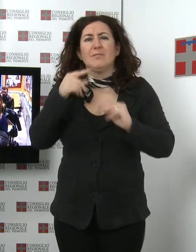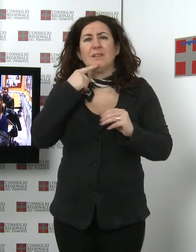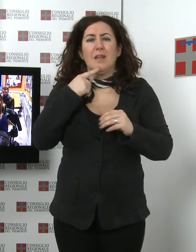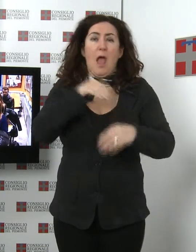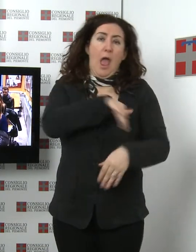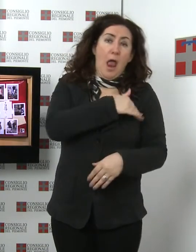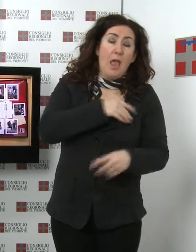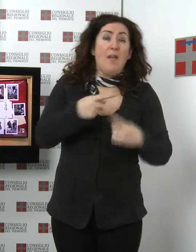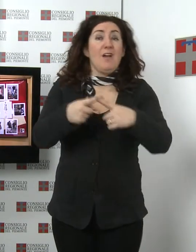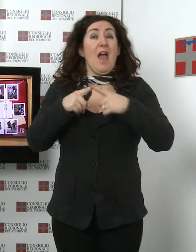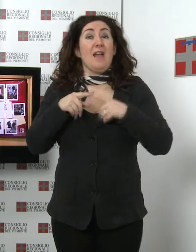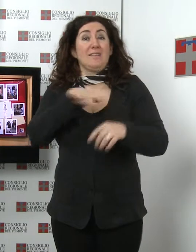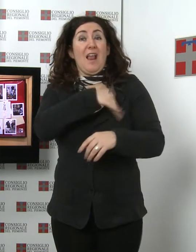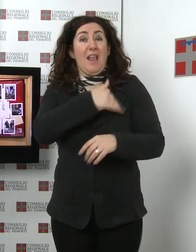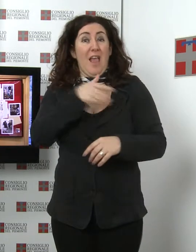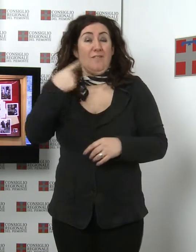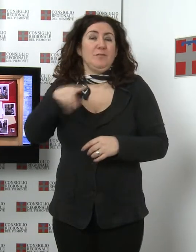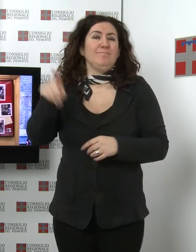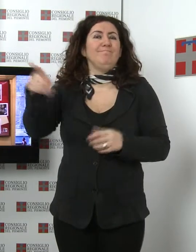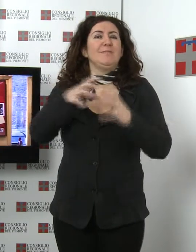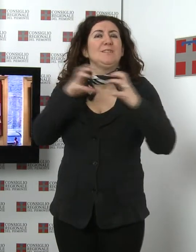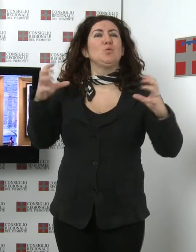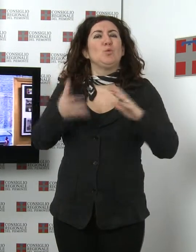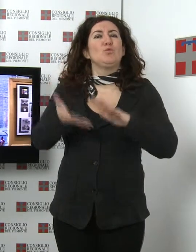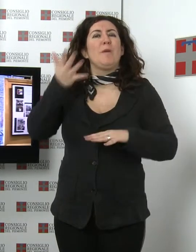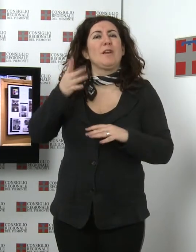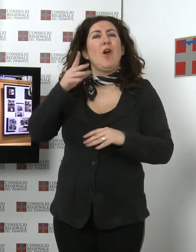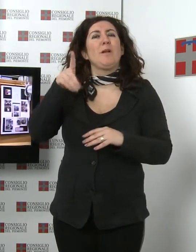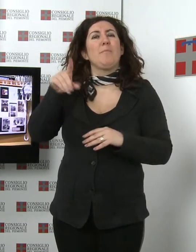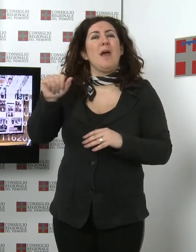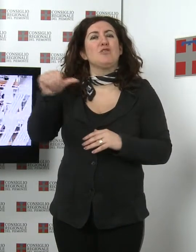dell'Istituto Superiore Aldo Passoni di Torino, Dipartimento Moda e Costume.